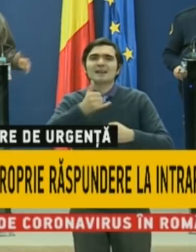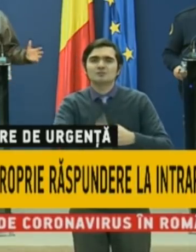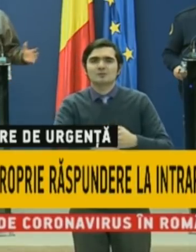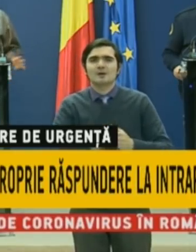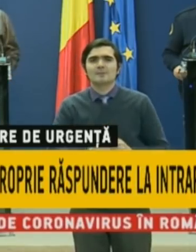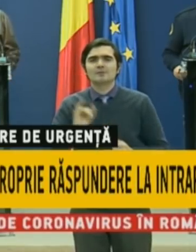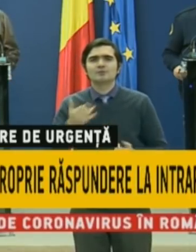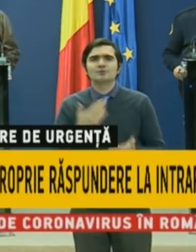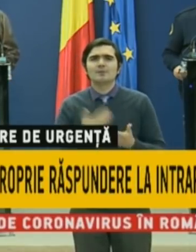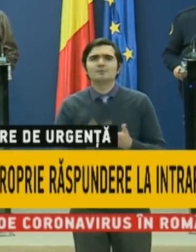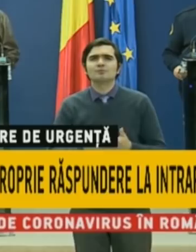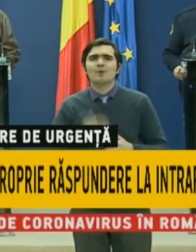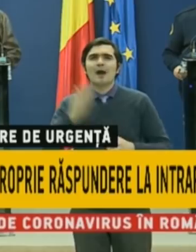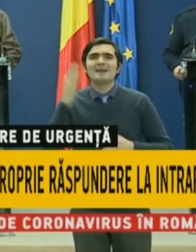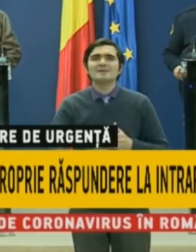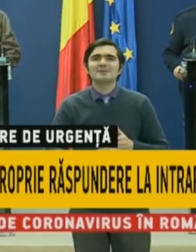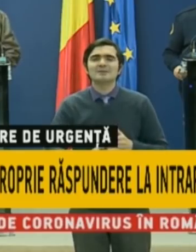limitează